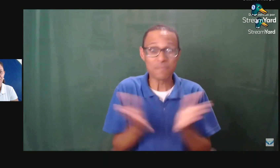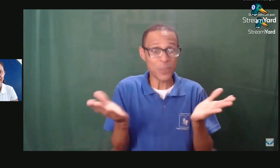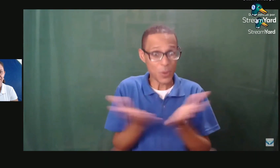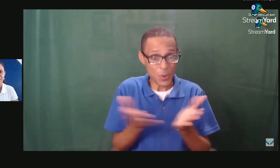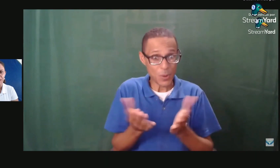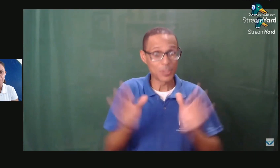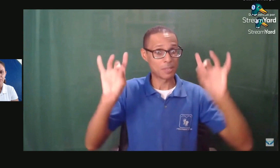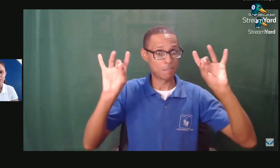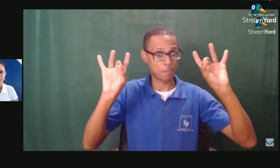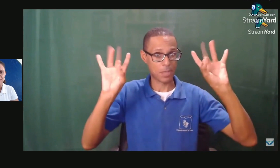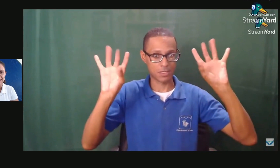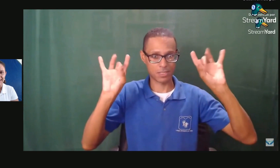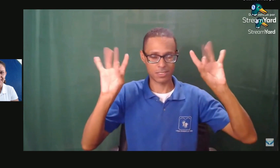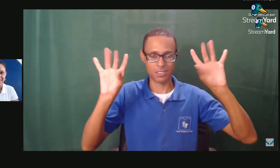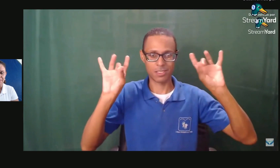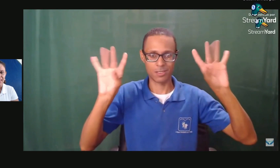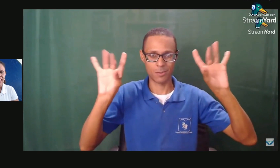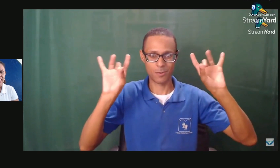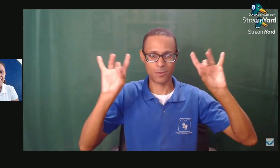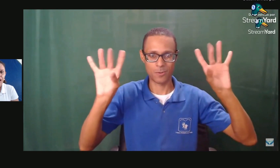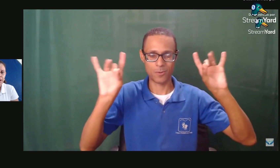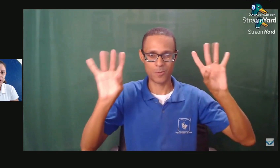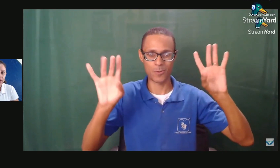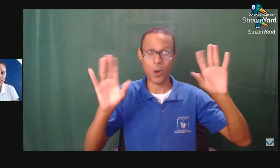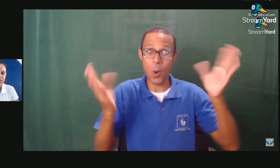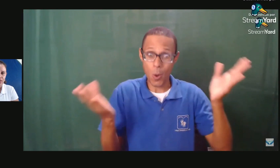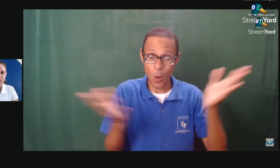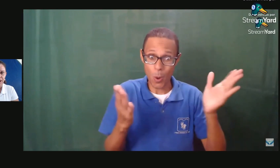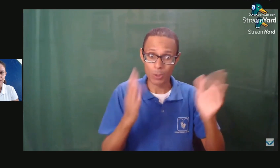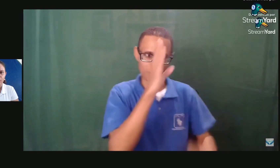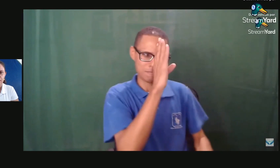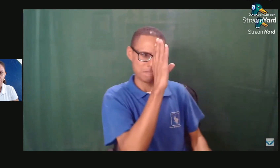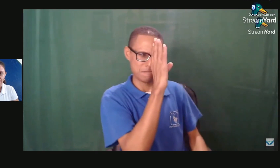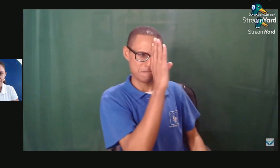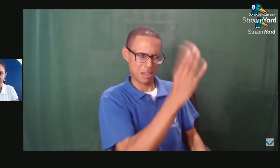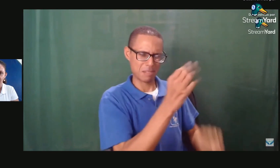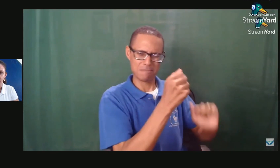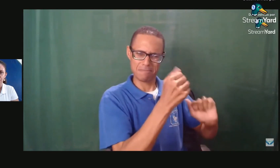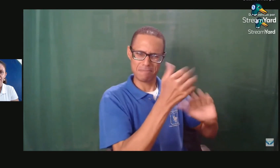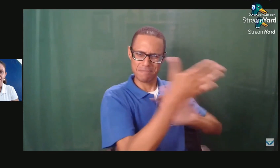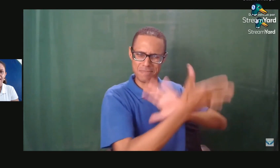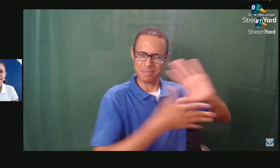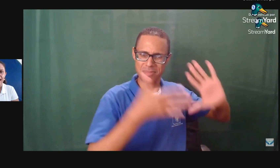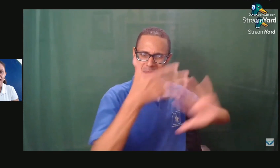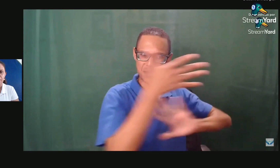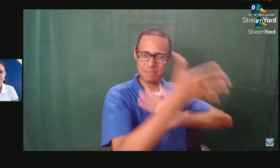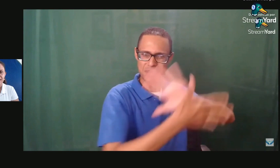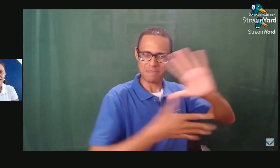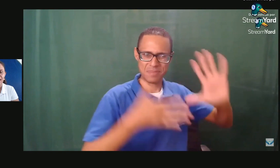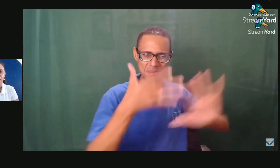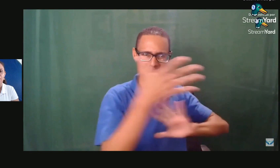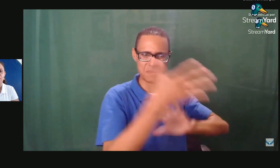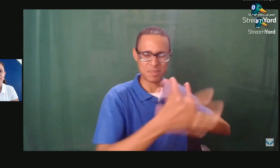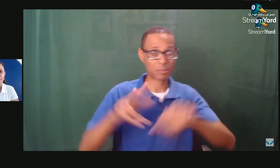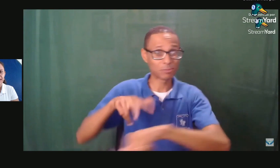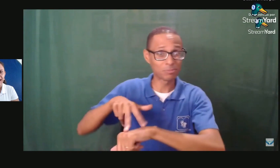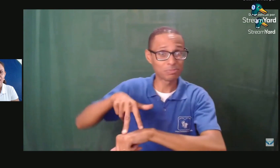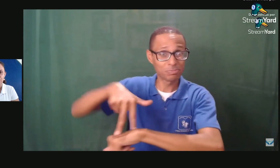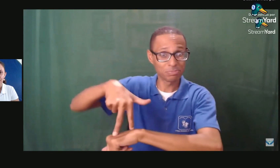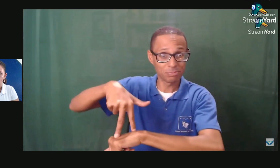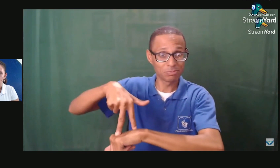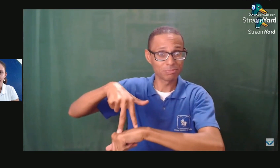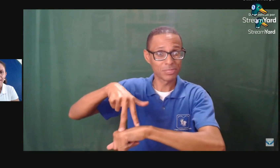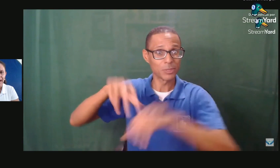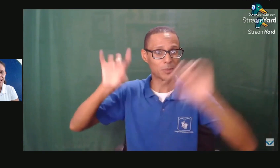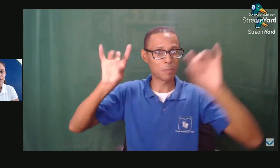foi divulgado, né, com a professora Vanessa. E é uma noite, de fato, especial, que daremos, então,